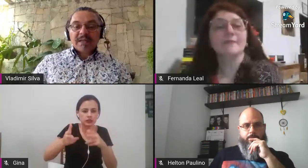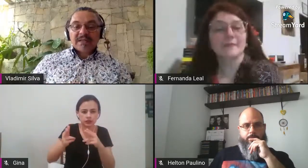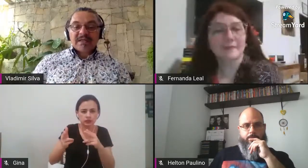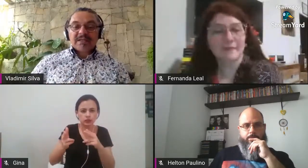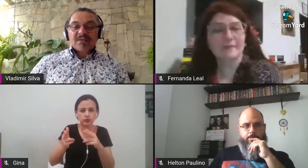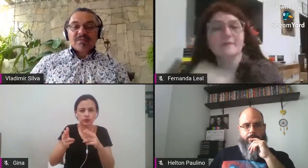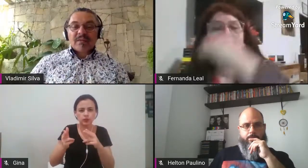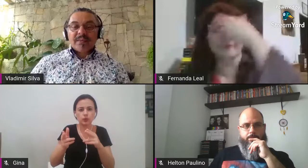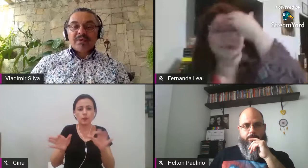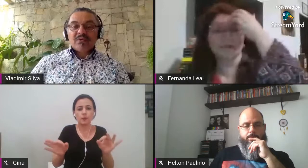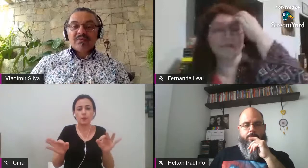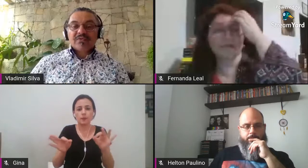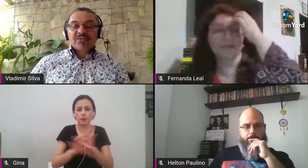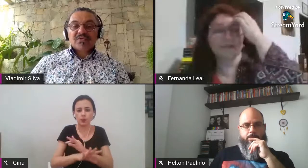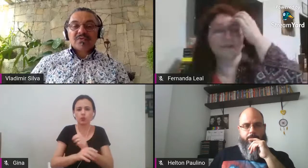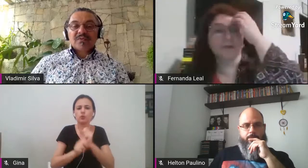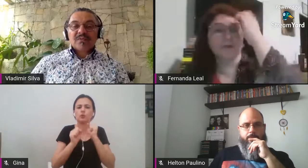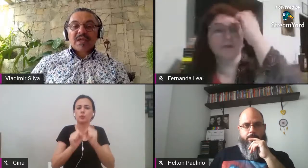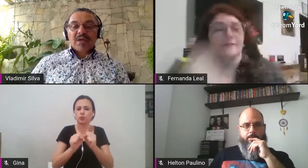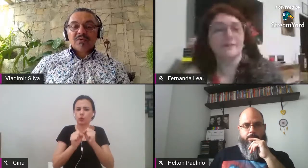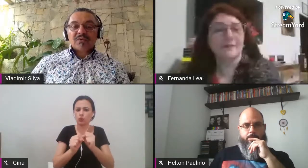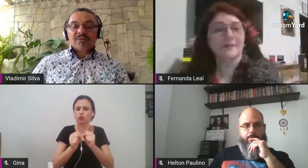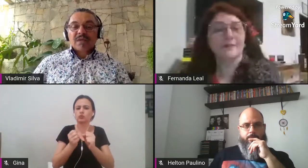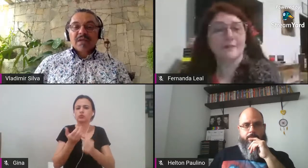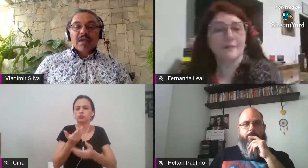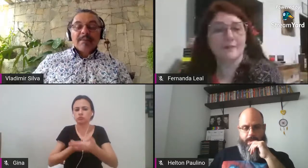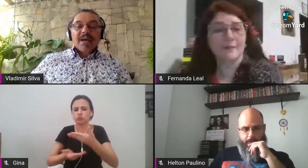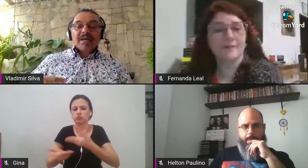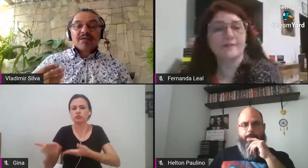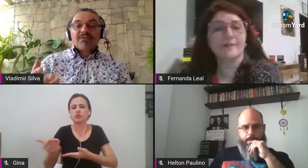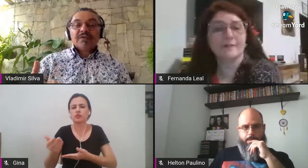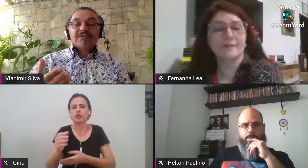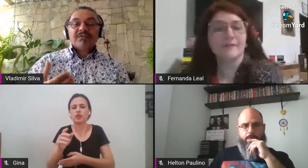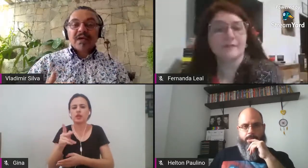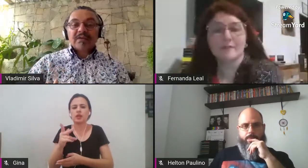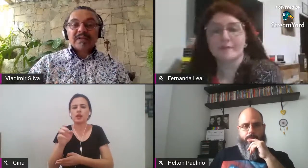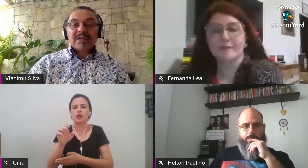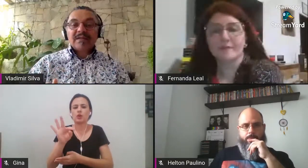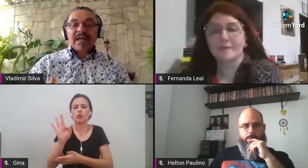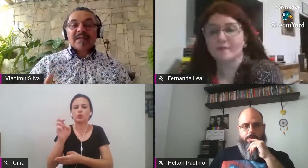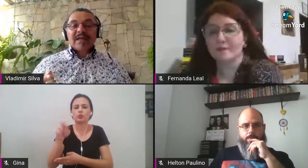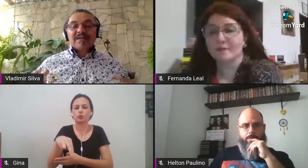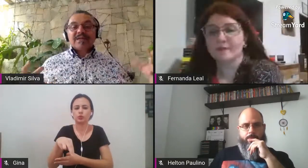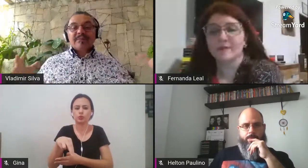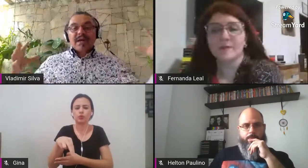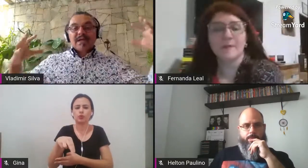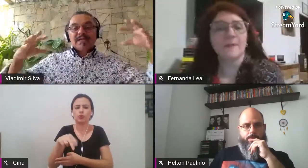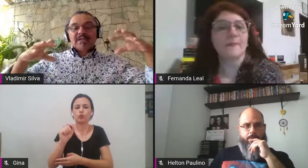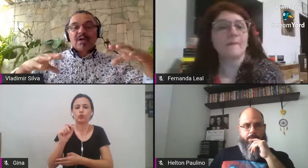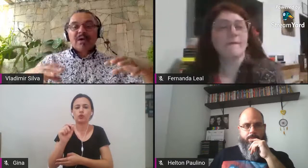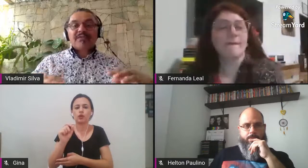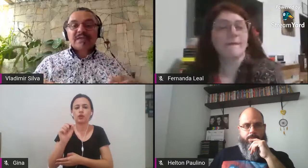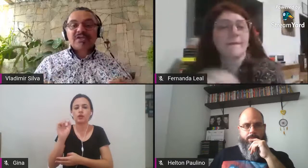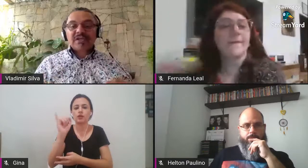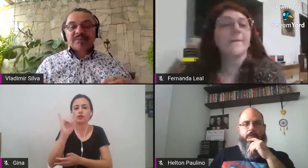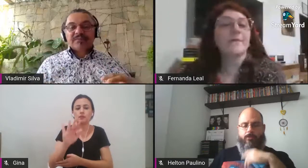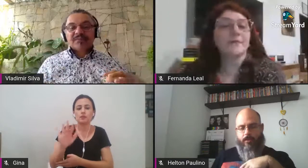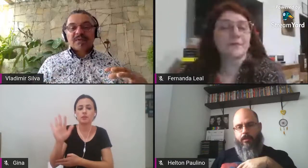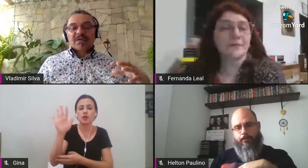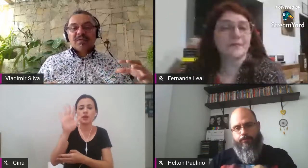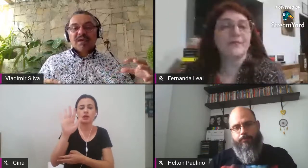poderia compartilhar sem nenhum problema com o professor Elton, para que fosse feita essa ideia das imagens da